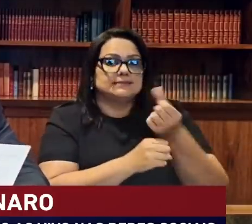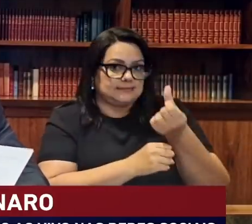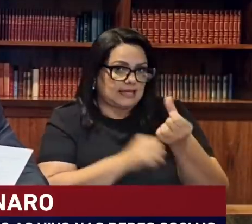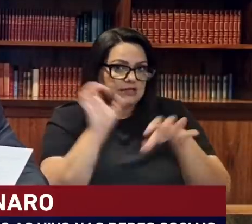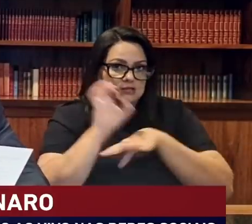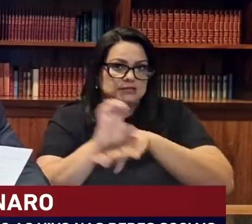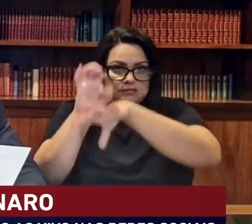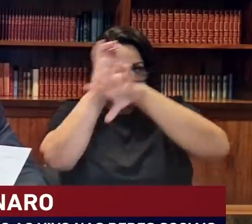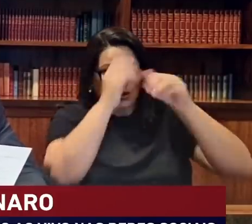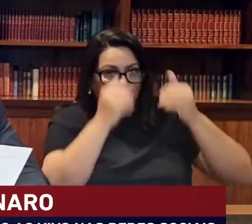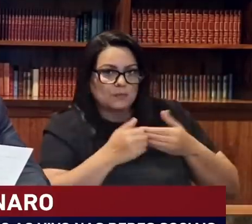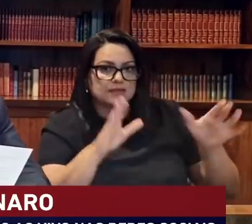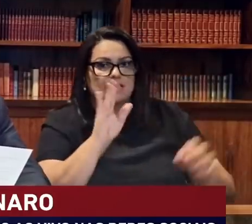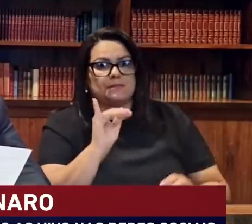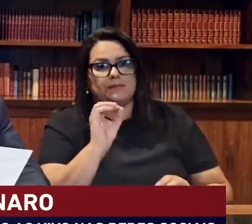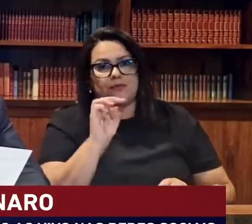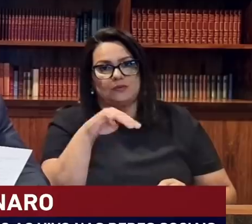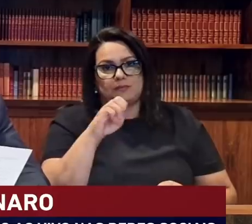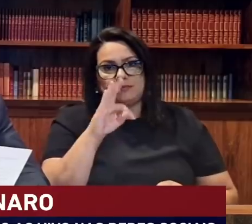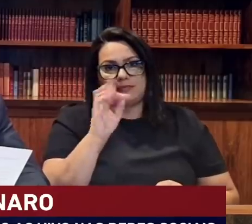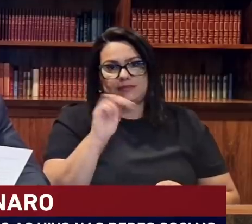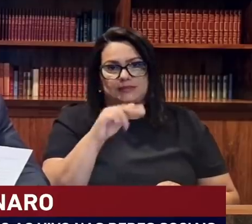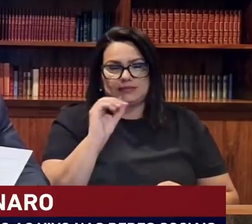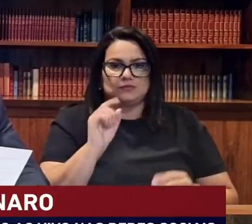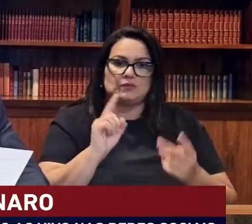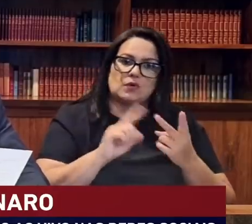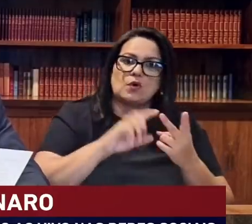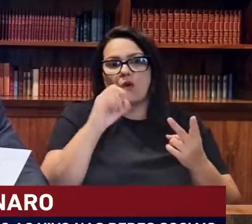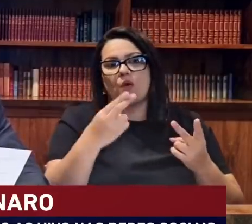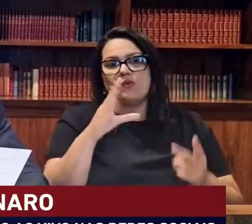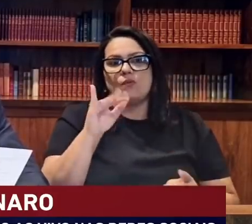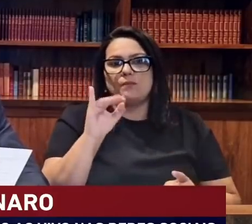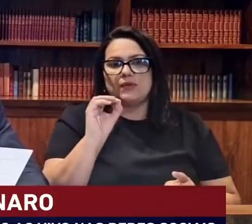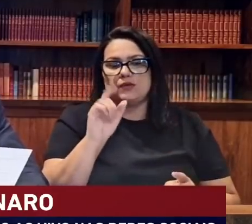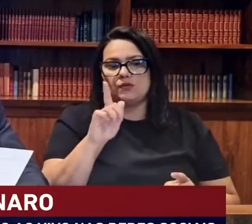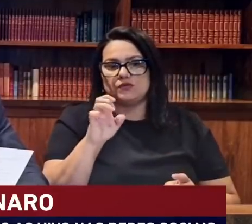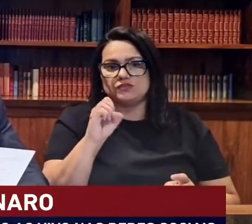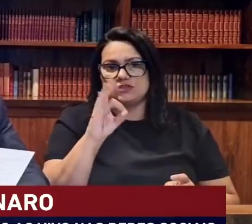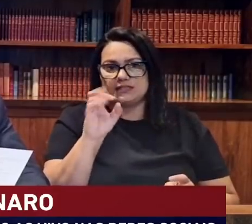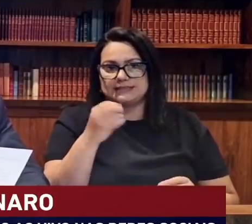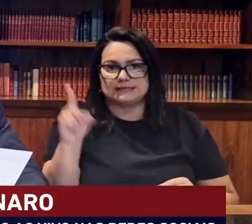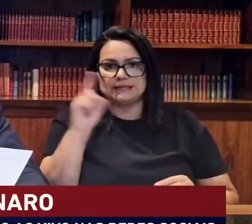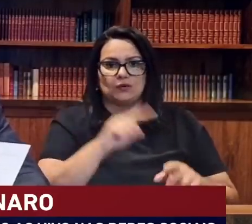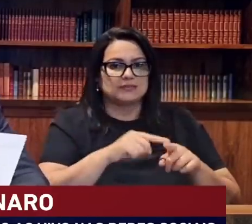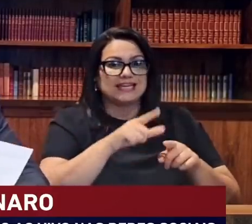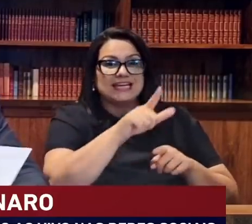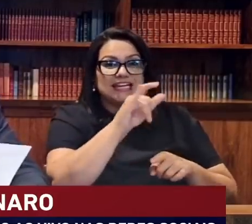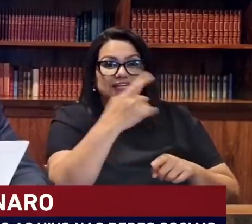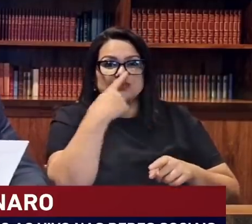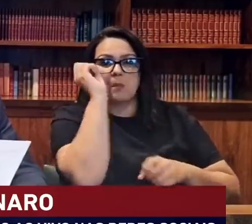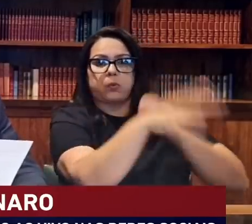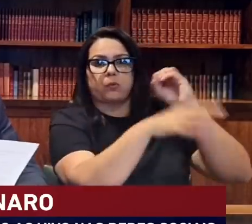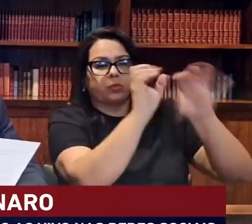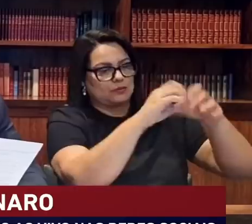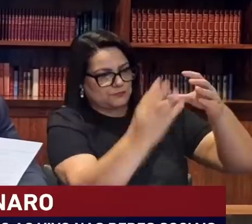planta de biometano. O pessoal chama de biogestão. Ele vem de resíduos sólidos urbanos, é o lixo, né? Vem